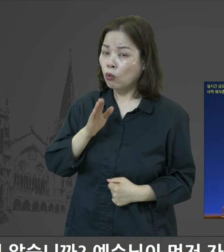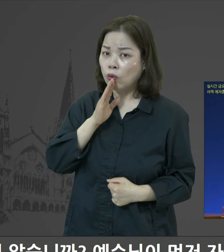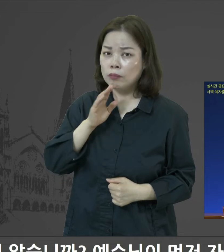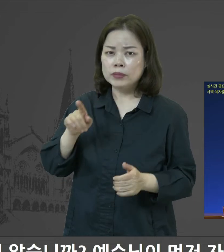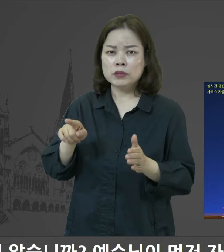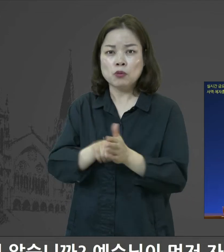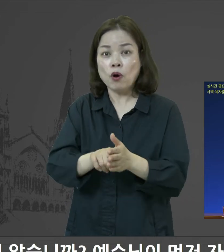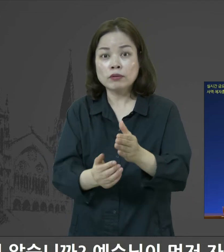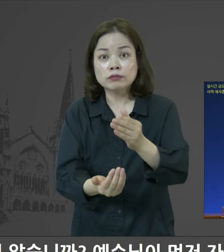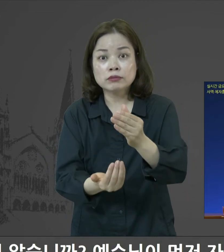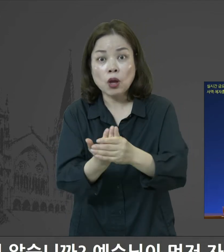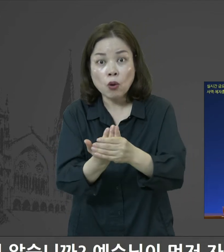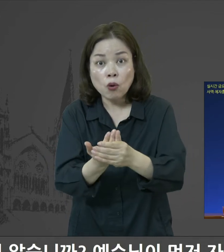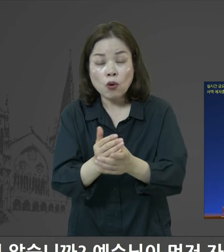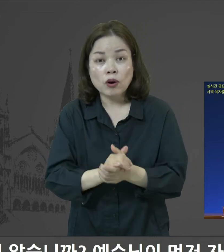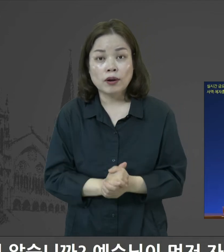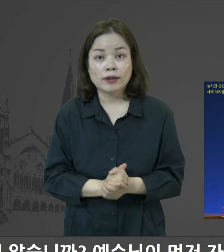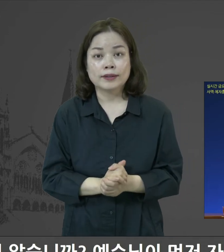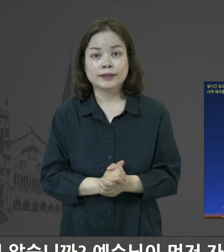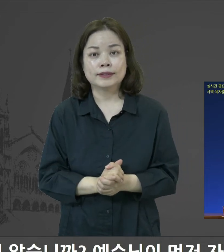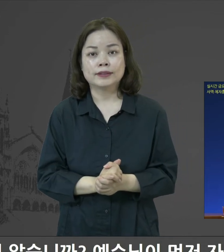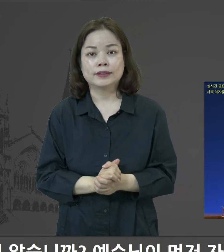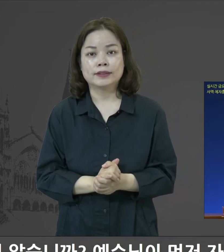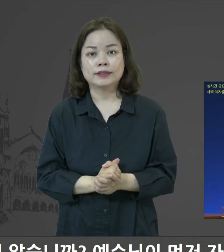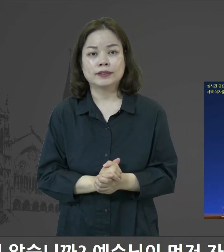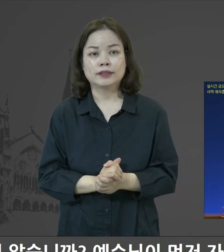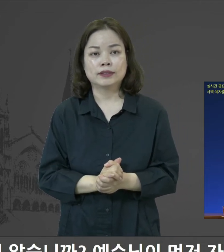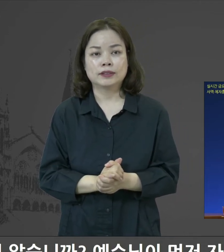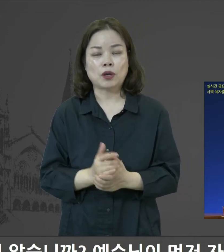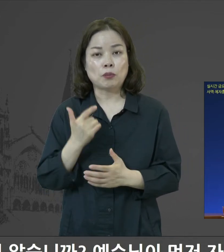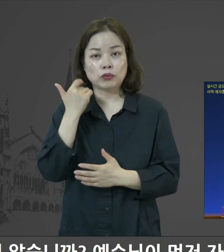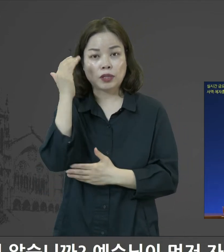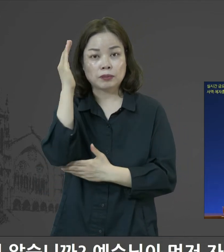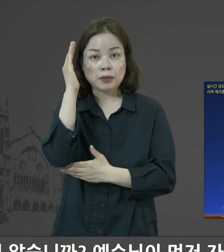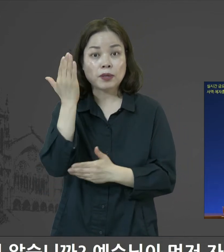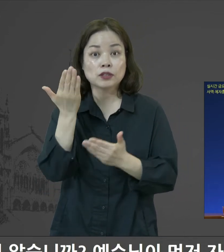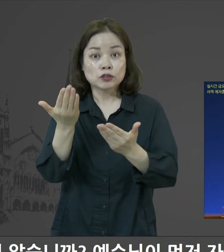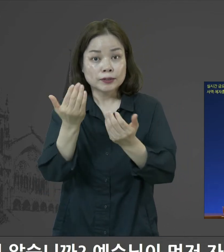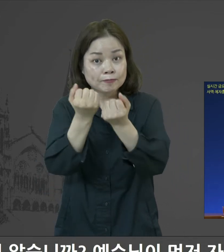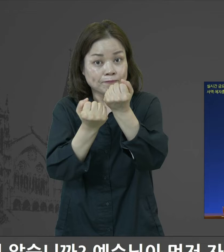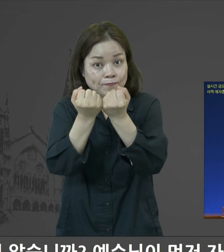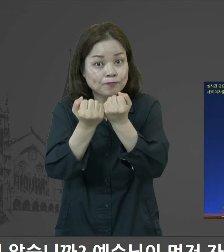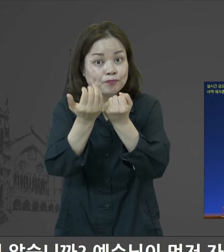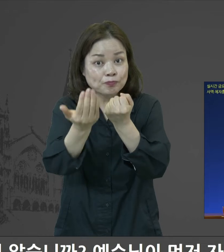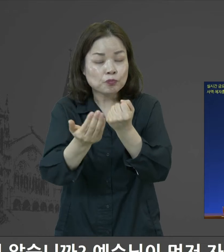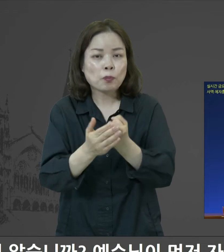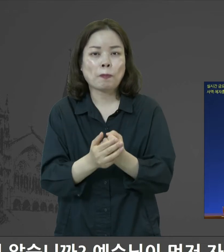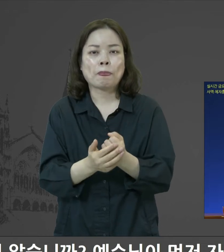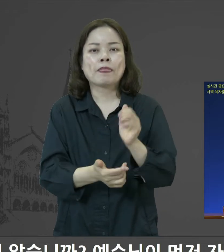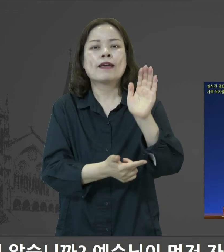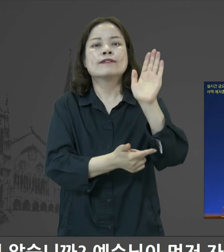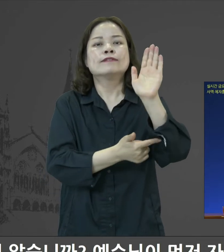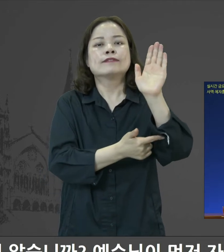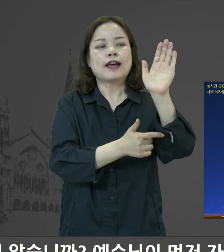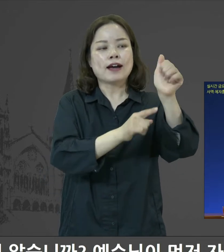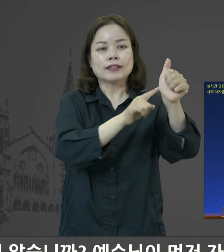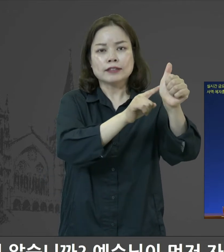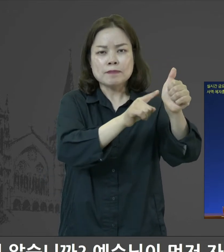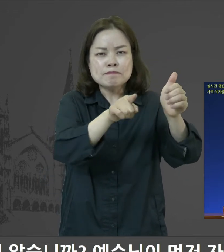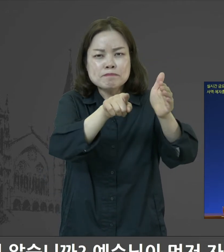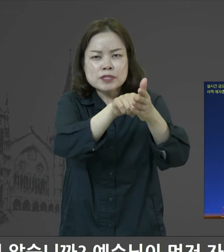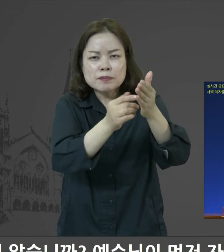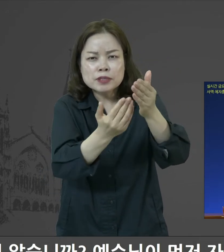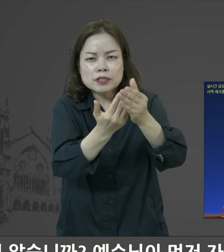확 생겨버린 거예요. 자, 여기는 이제 제 설명을 조금 들어야 되는데 그렇게 그 나다나엘이 믿음이 생긴